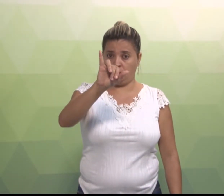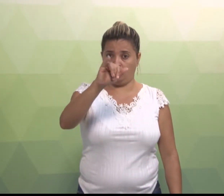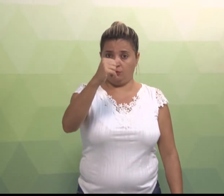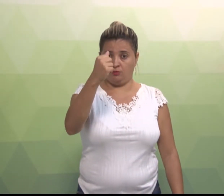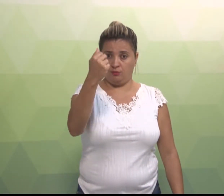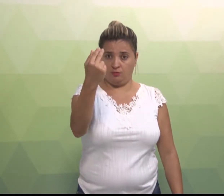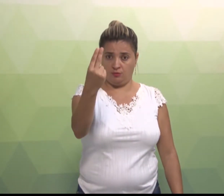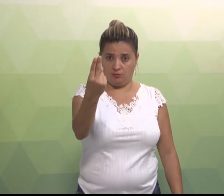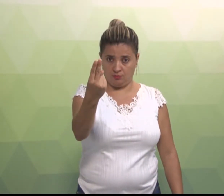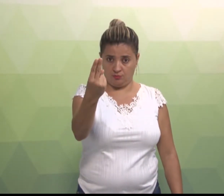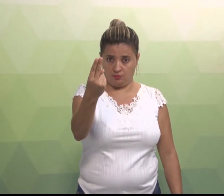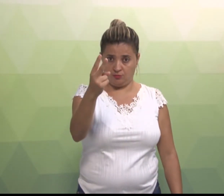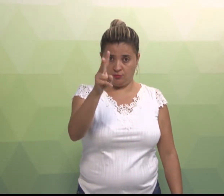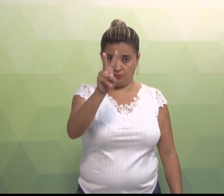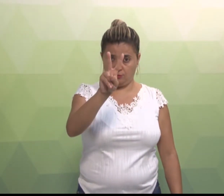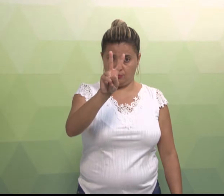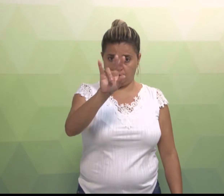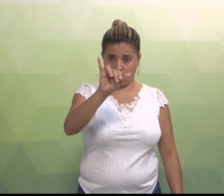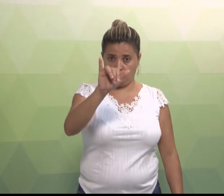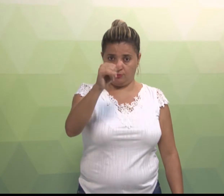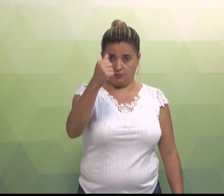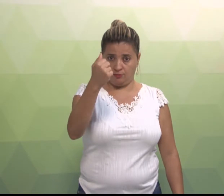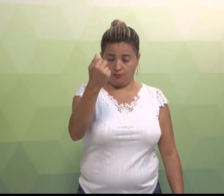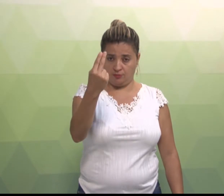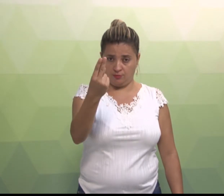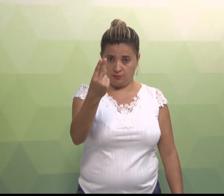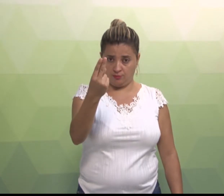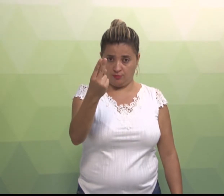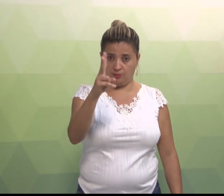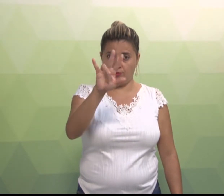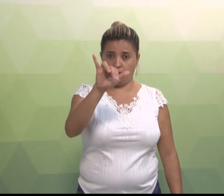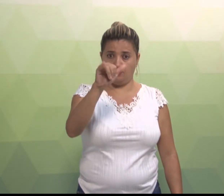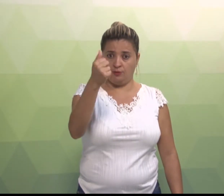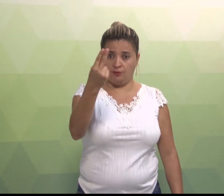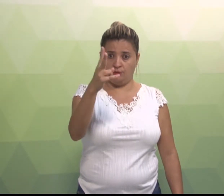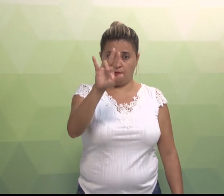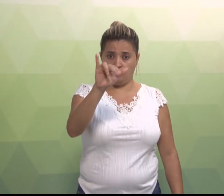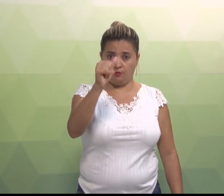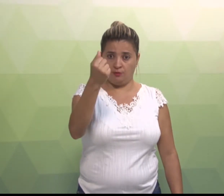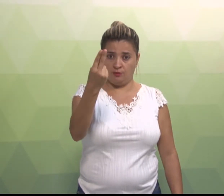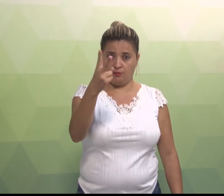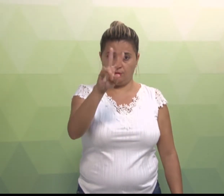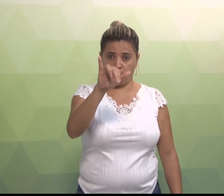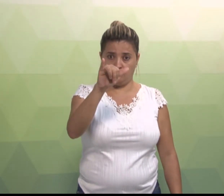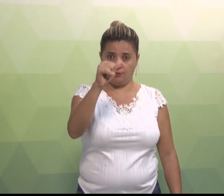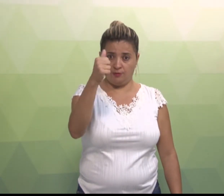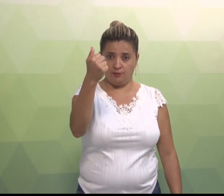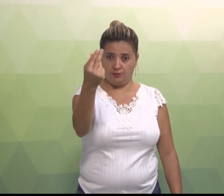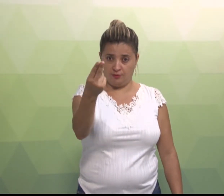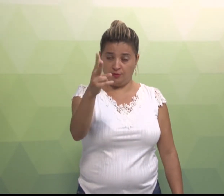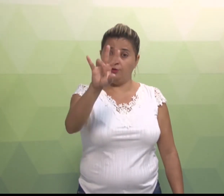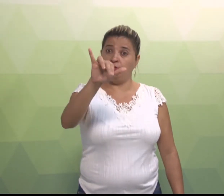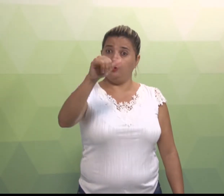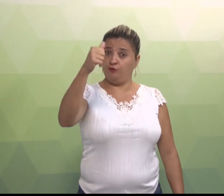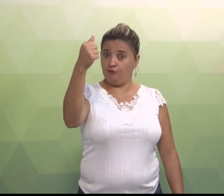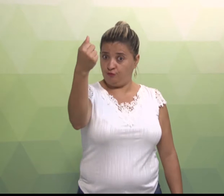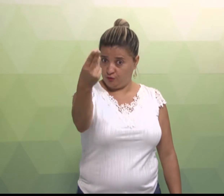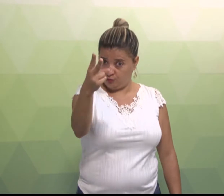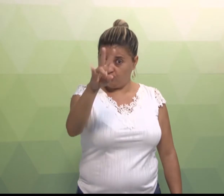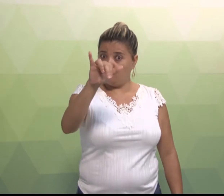Vê aí. Vou. Ou vai. Perceberam a forma rápida?